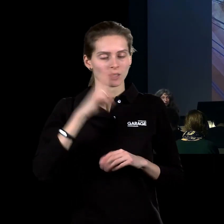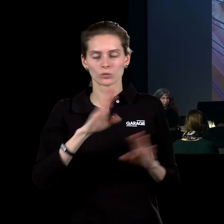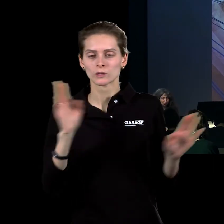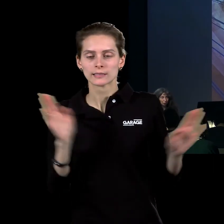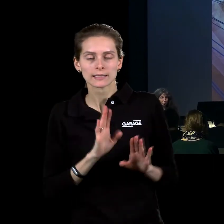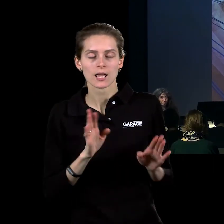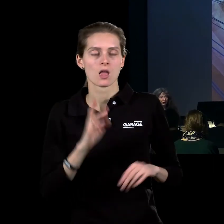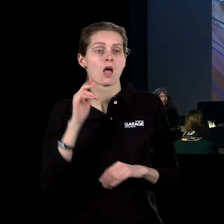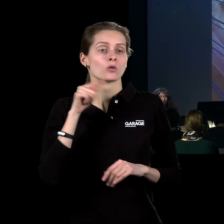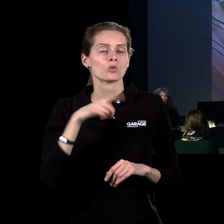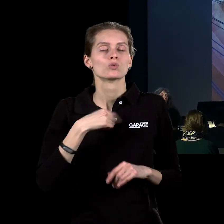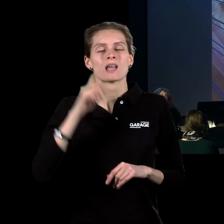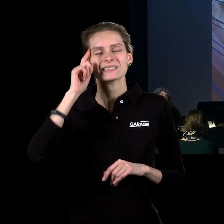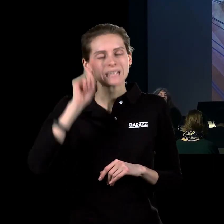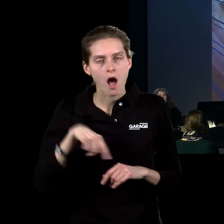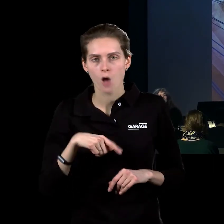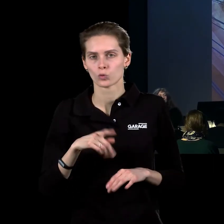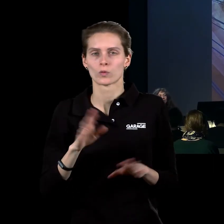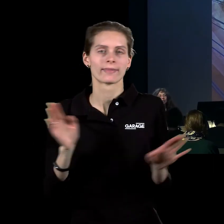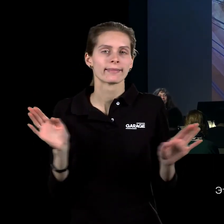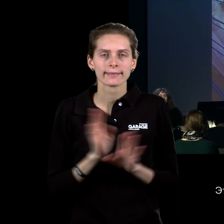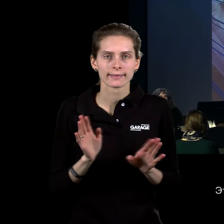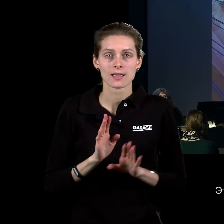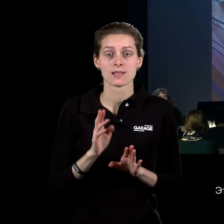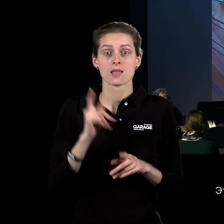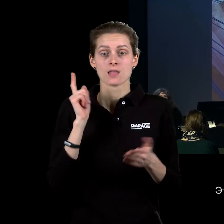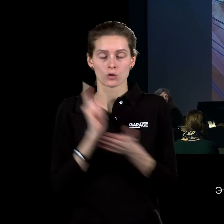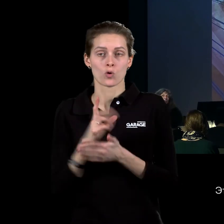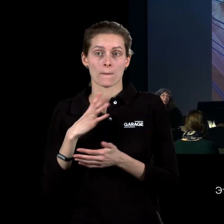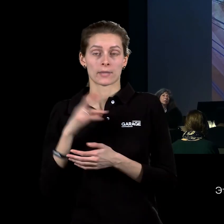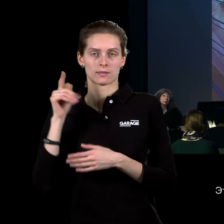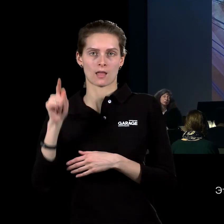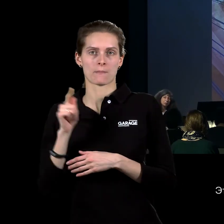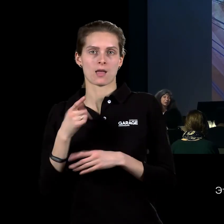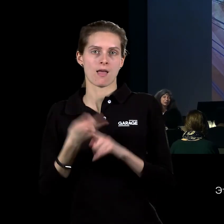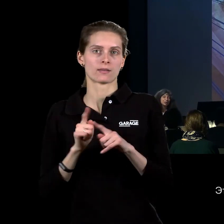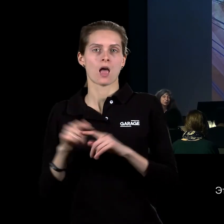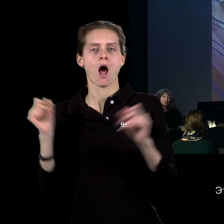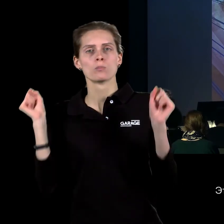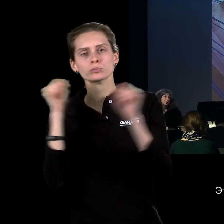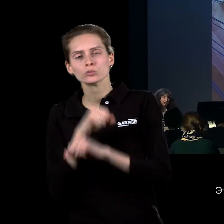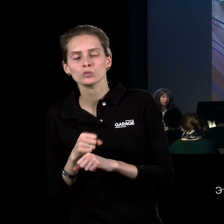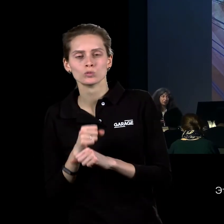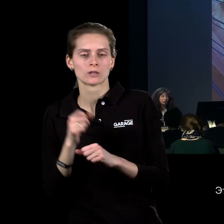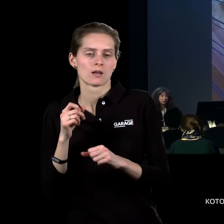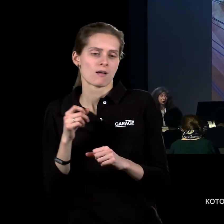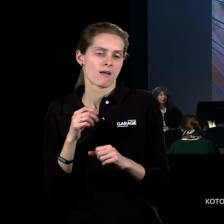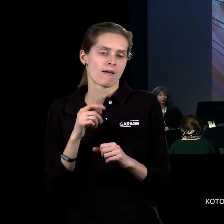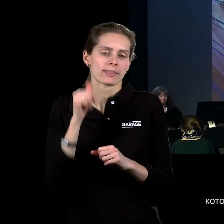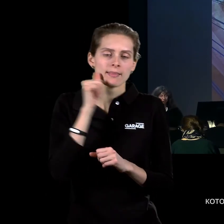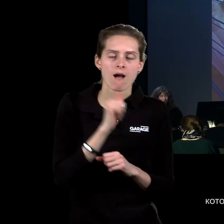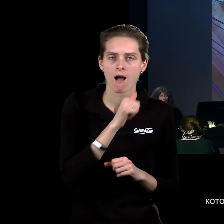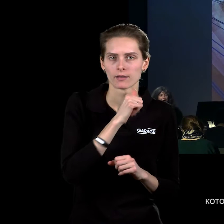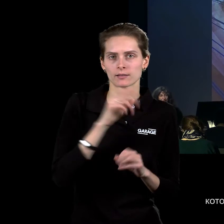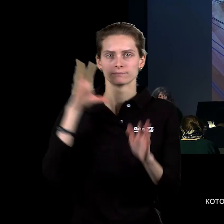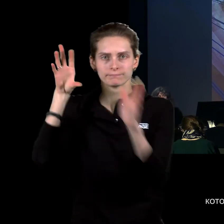самое, что я не могу узнать, это то, что должно быть в этом произведении. Это и абсурдность, и непознание. Узнаваемость и тайна, да, вот эта